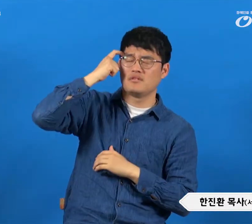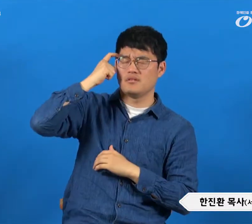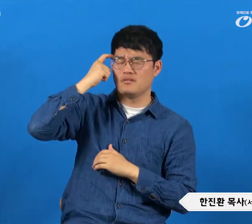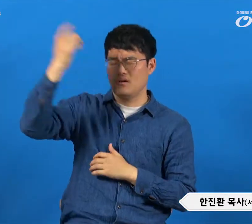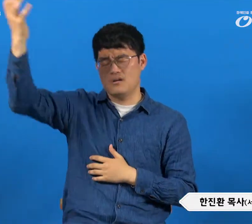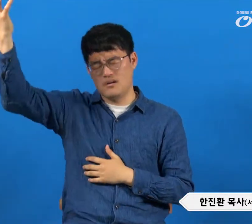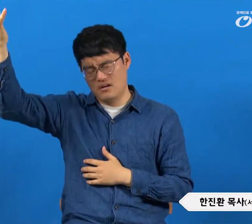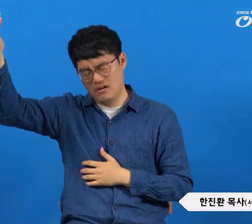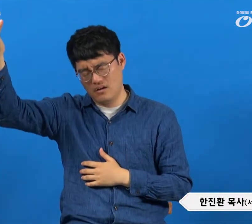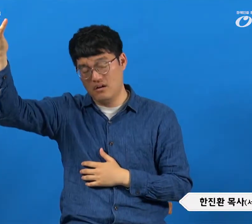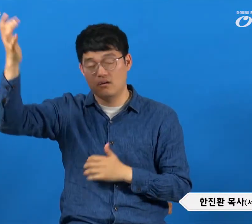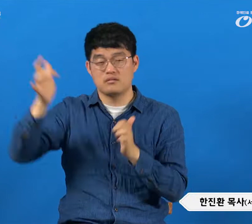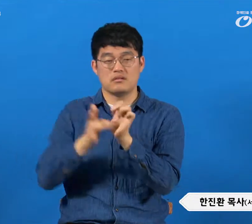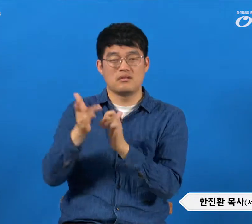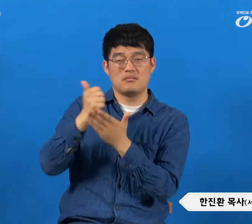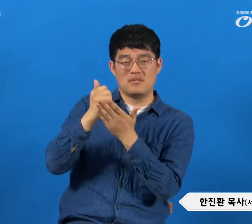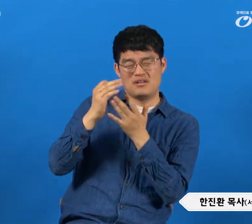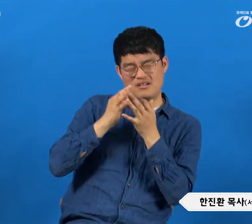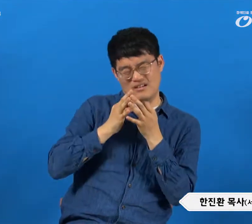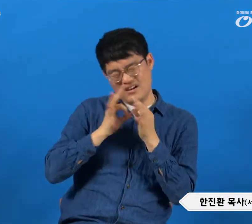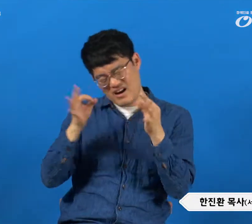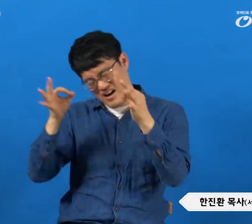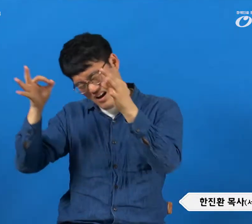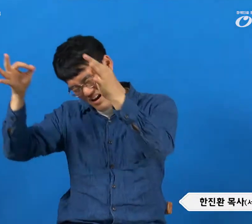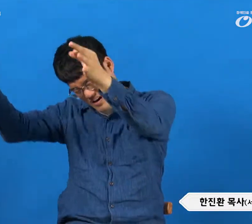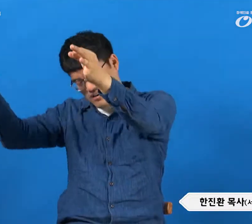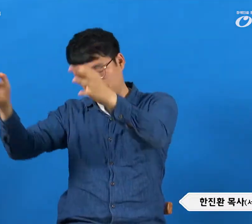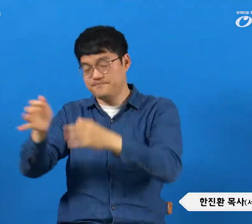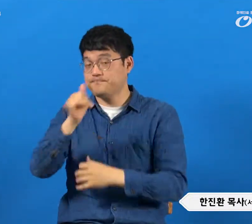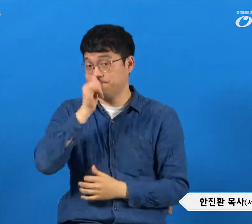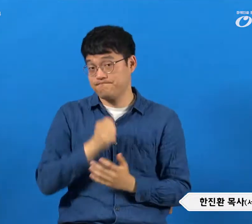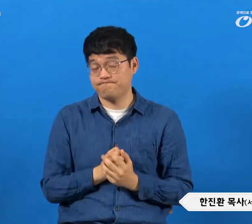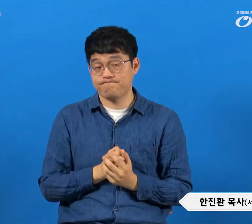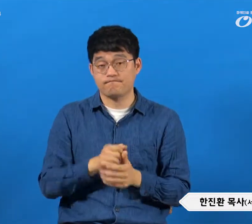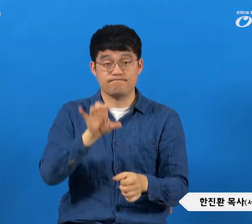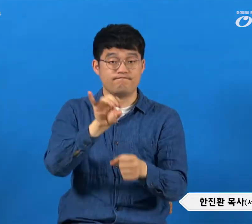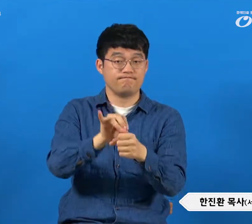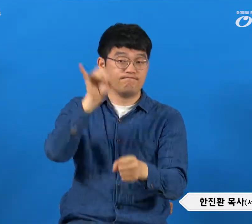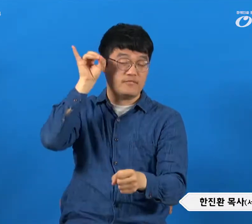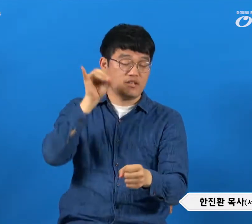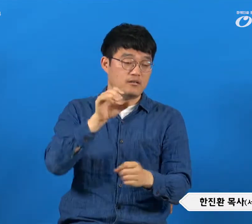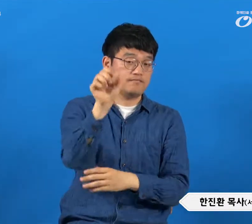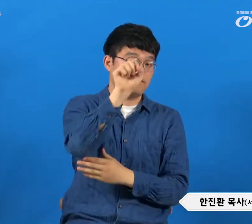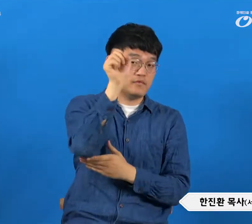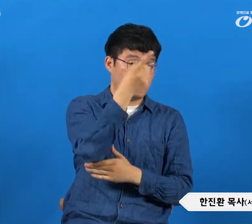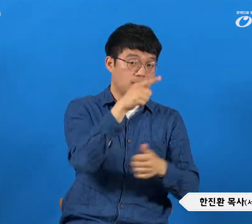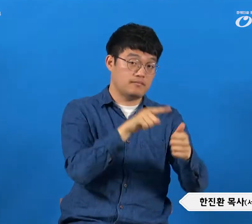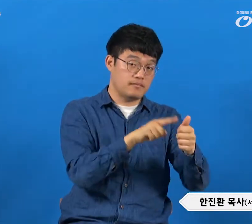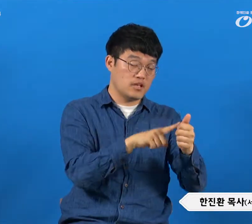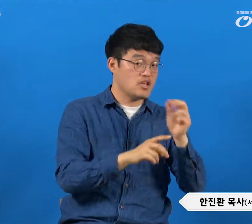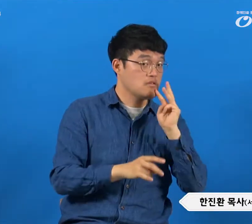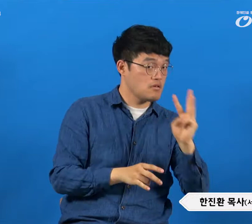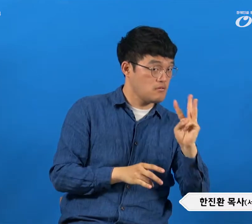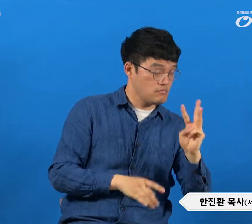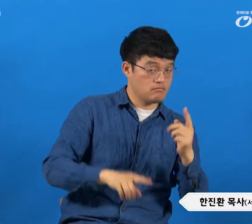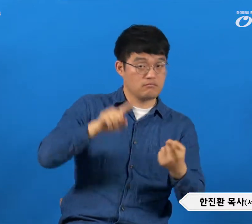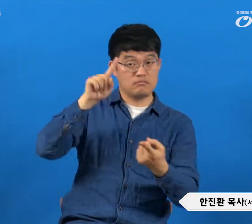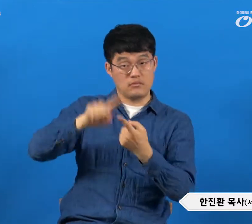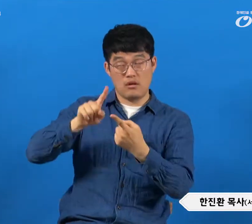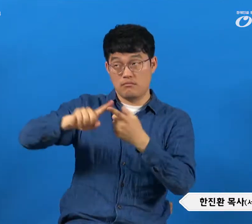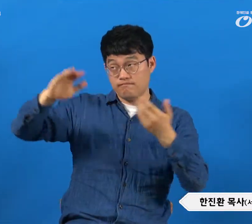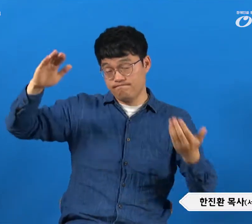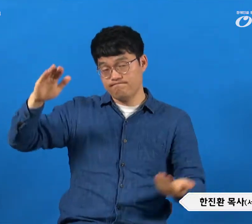버리시나이까? 예수님이 절규하셨습니다. 천년 전 다윗의 예언이 그대로 이루어졌습니다.